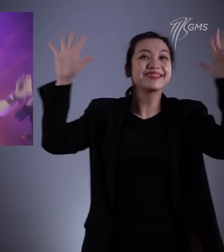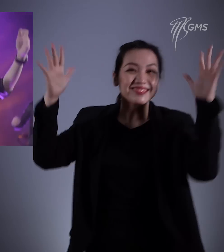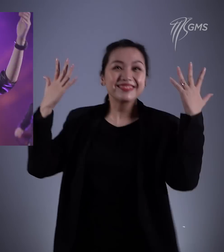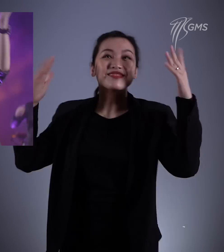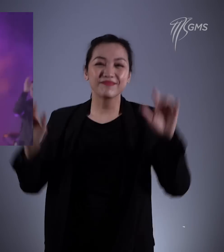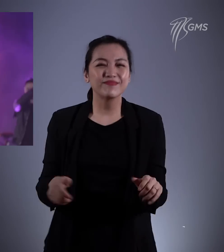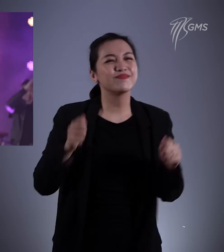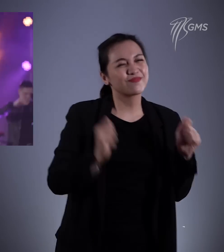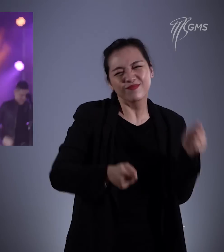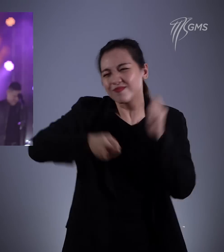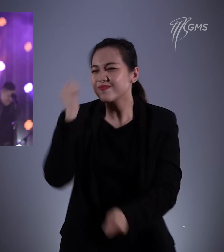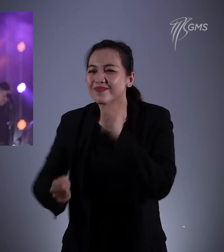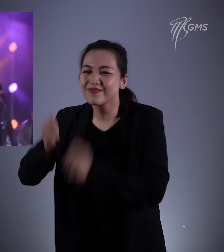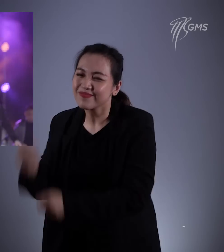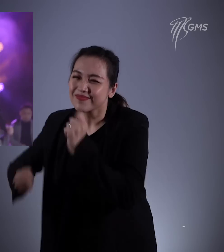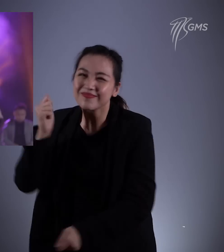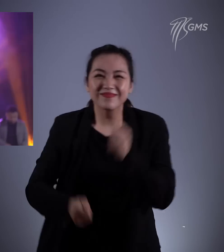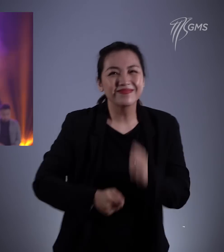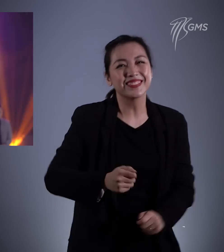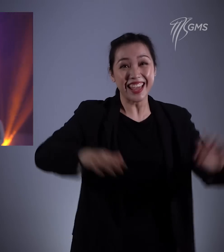Wow, wow.